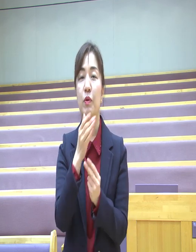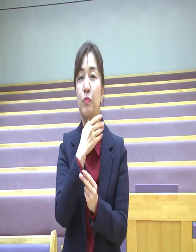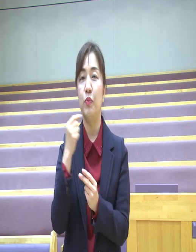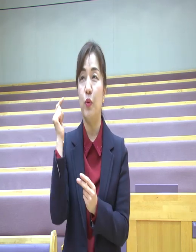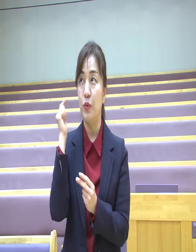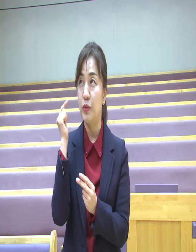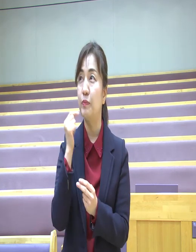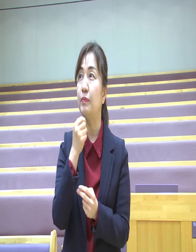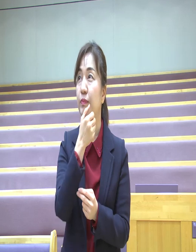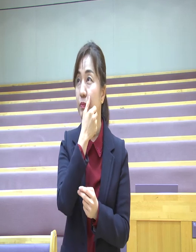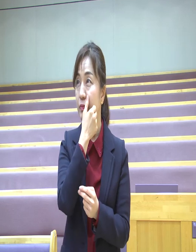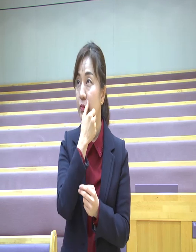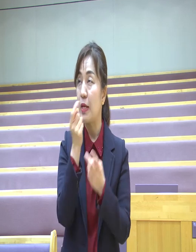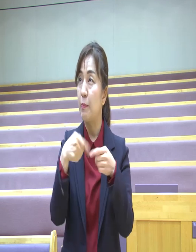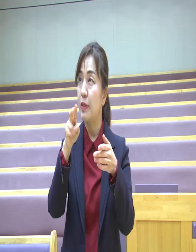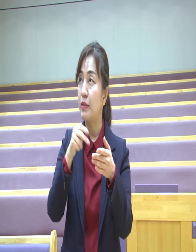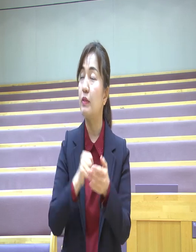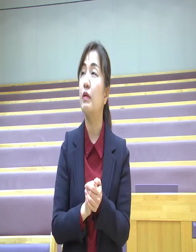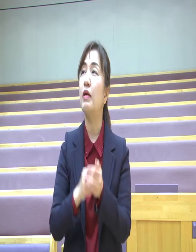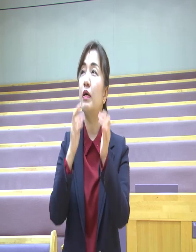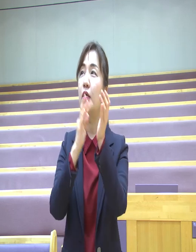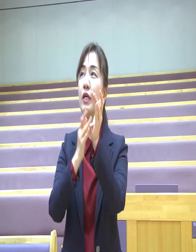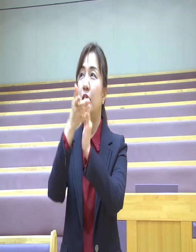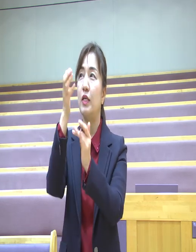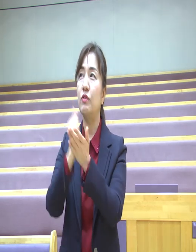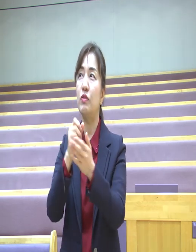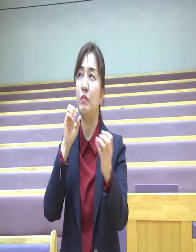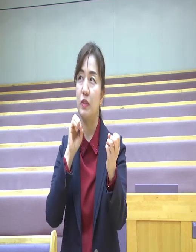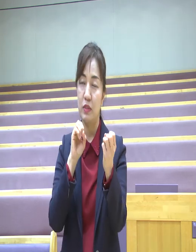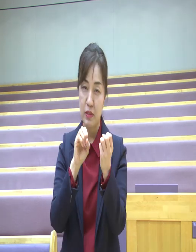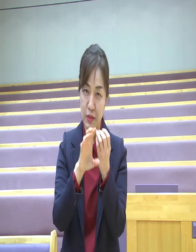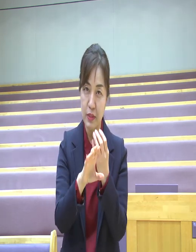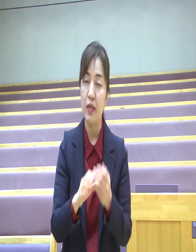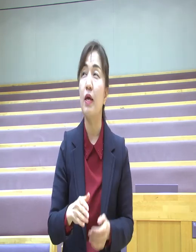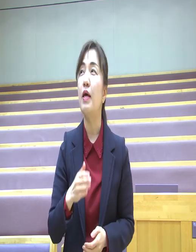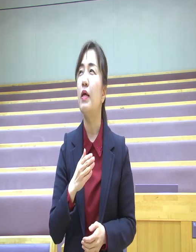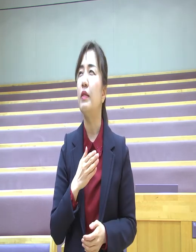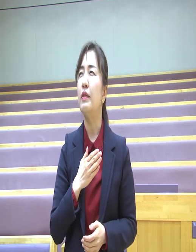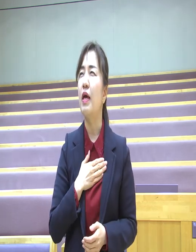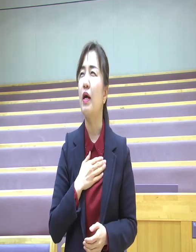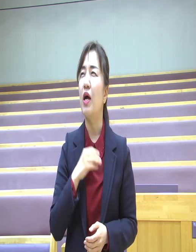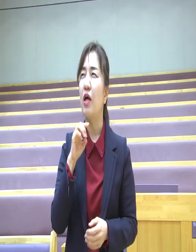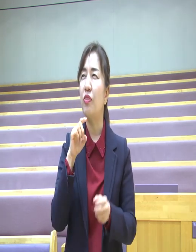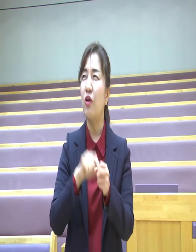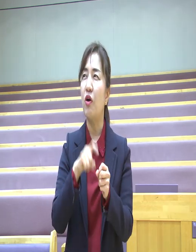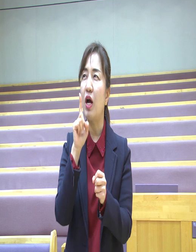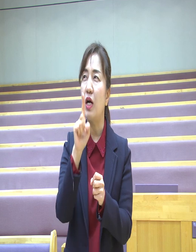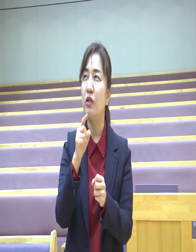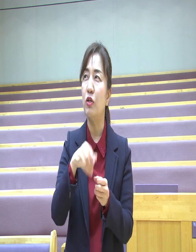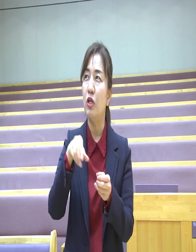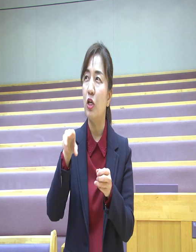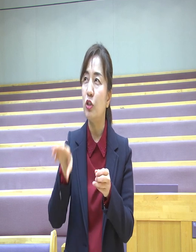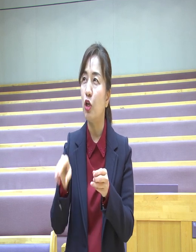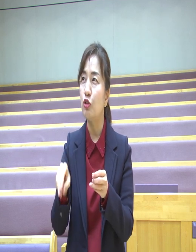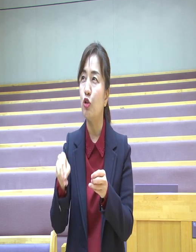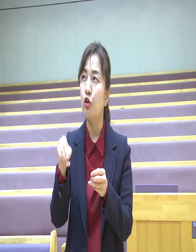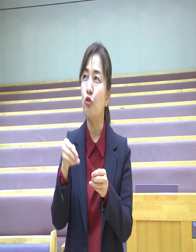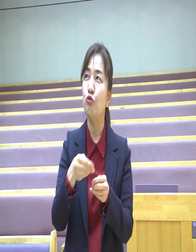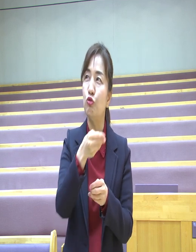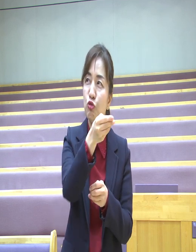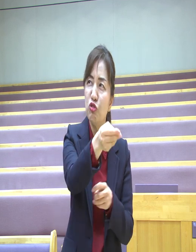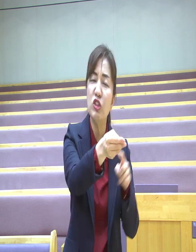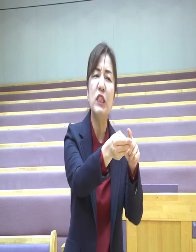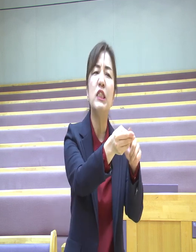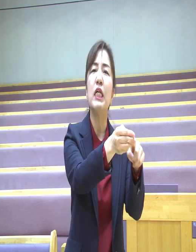요한복음 13장 26절을 한 번 더 읽어봅니다. 시작. 예수께서 대답하시되 내가 떡 한 조각을 적셔다